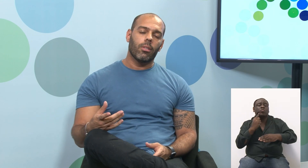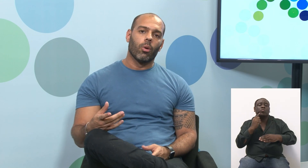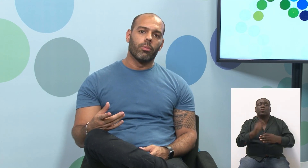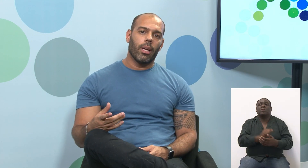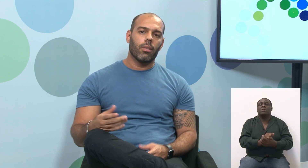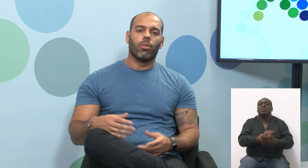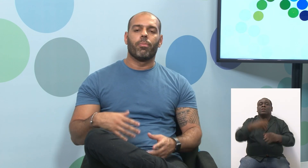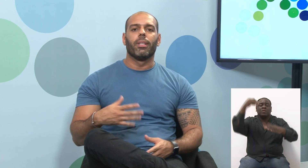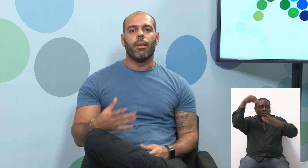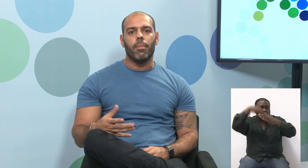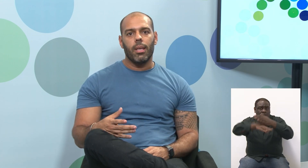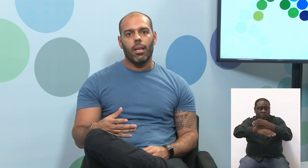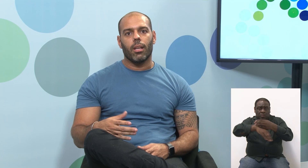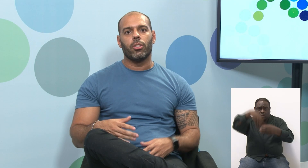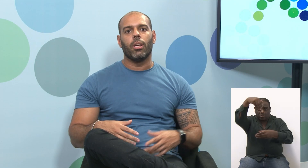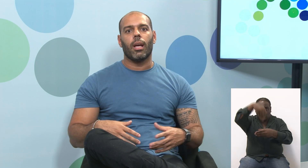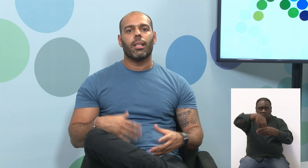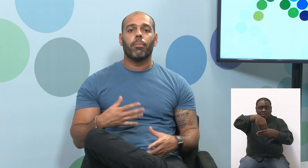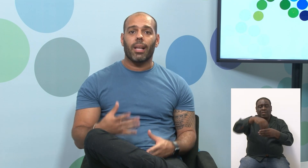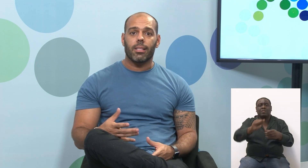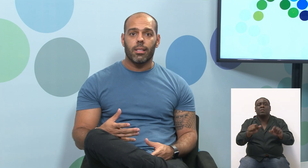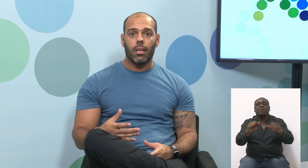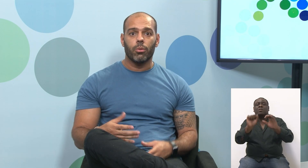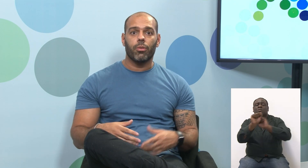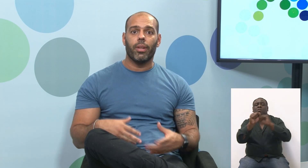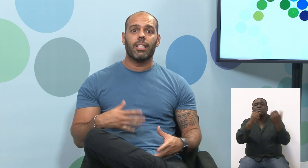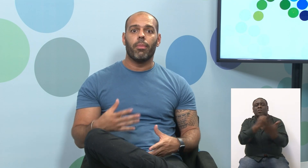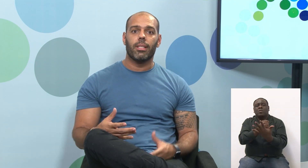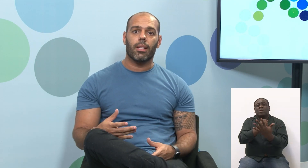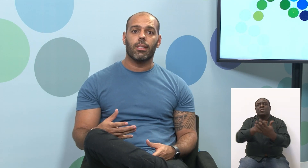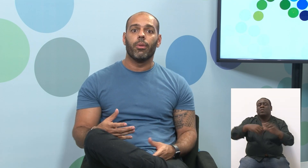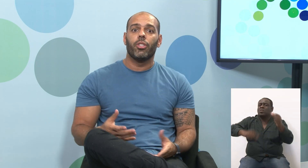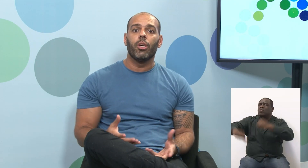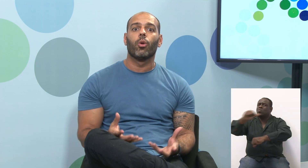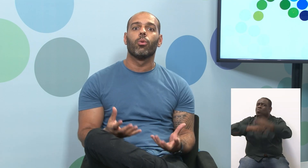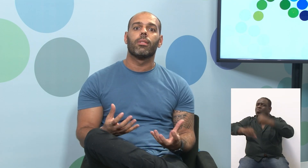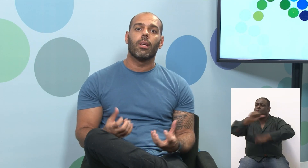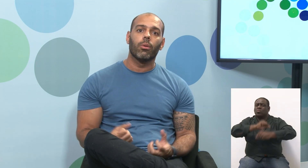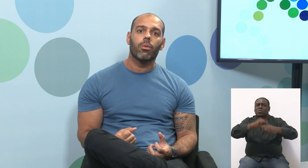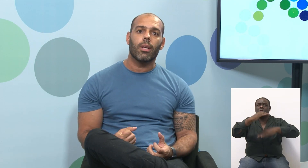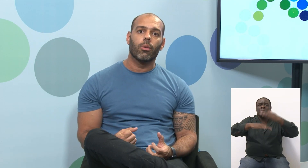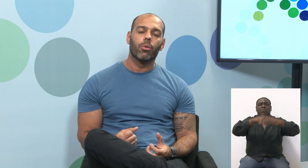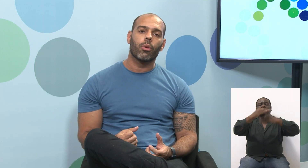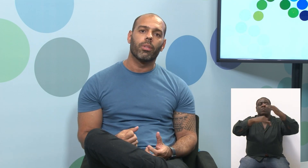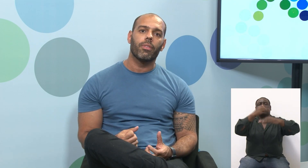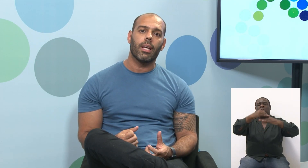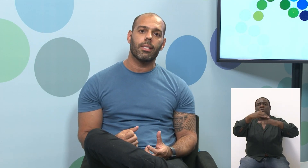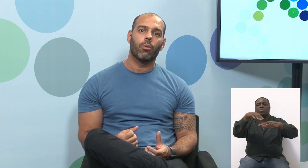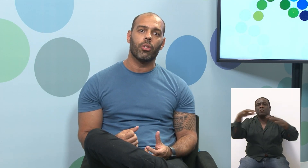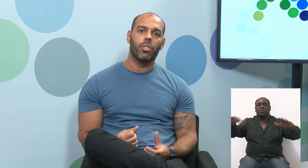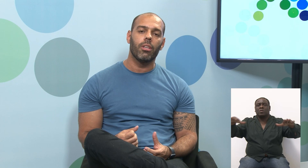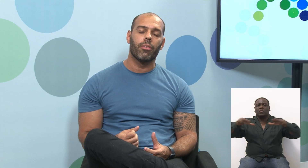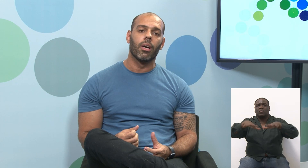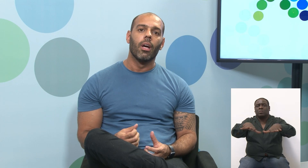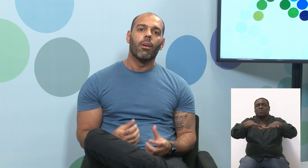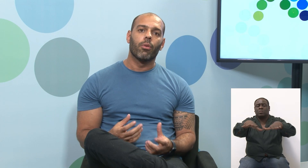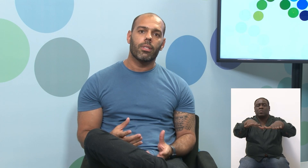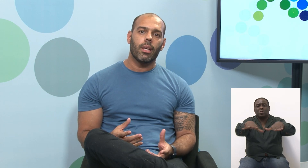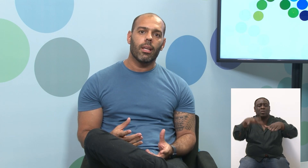desse contexto de pandemia, de adaptação, de flexibilização e de inclusão dos alunos com deficiência auditiva, você,